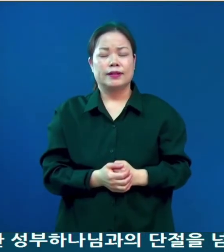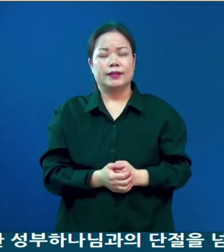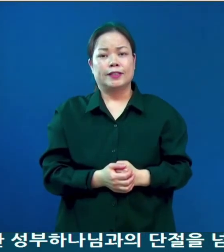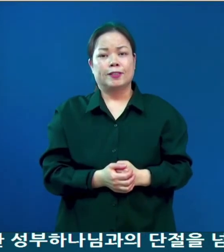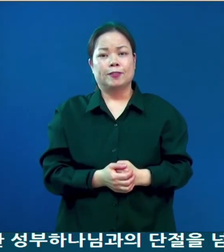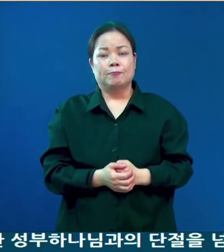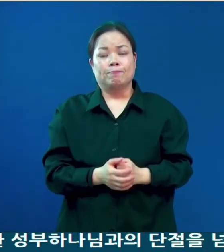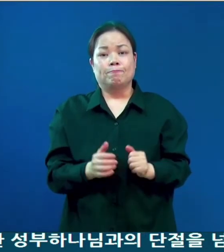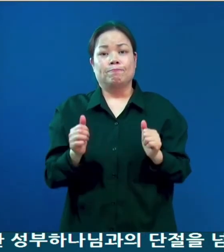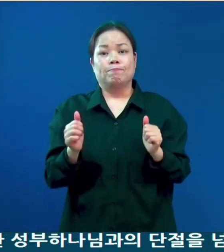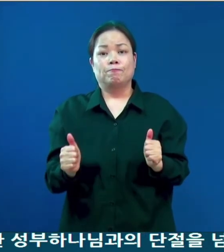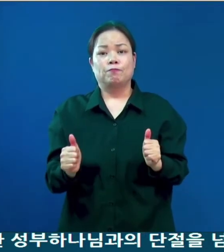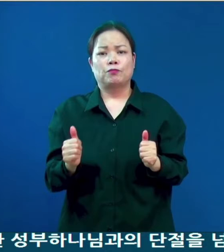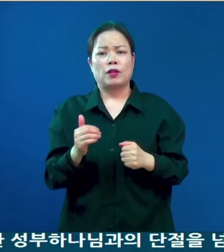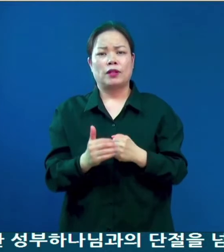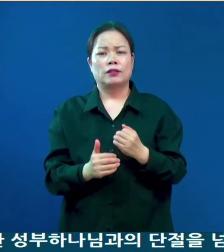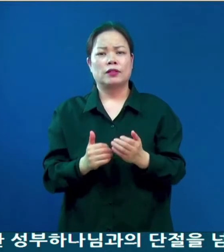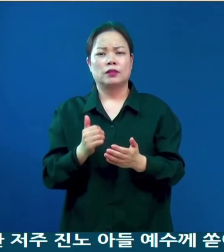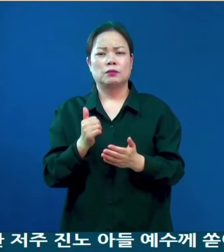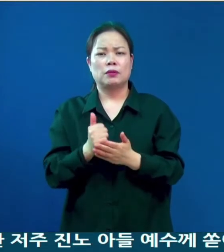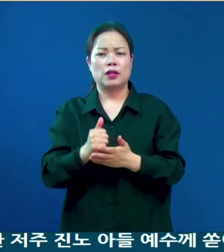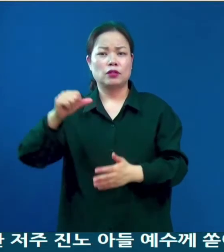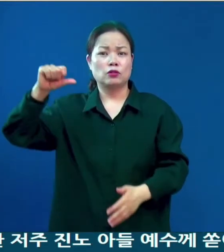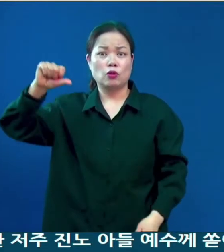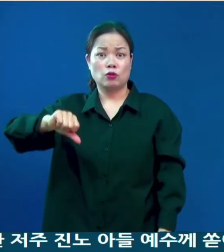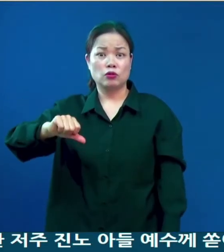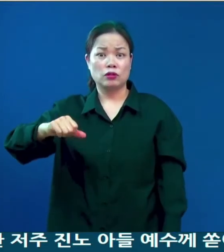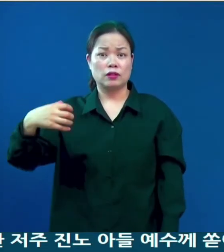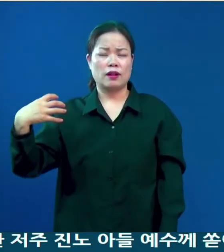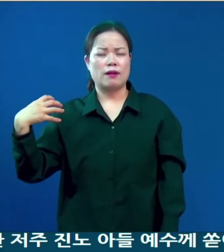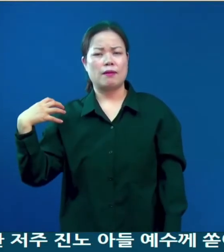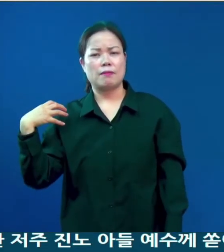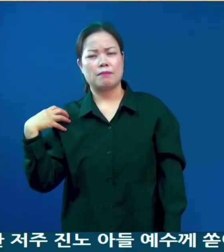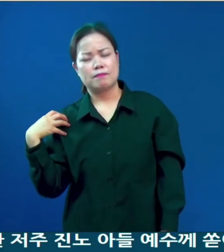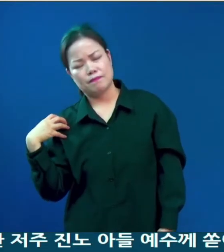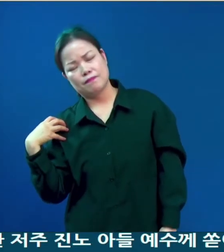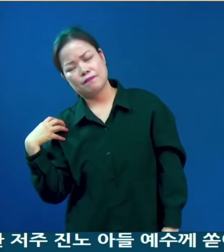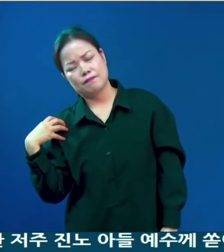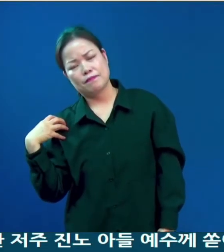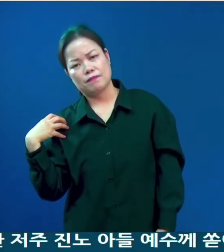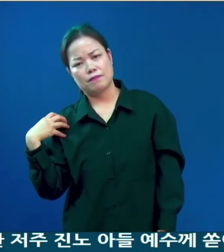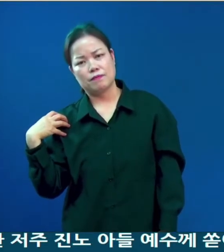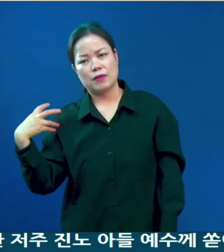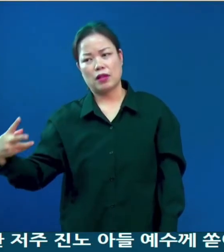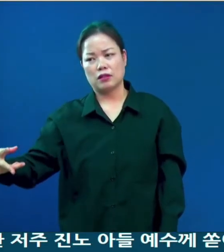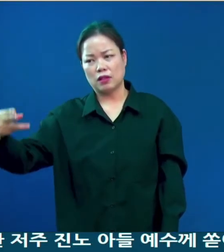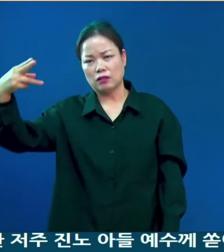여러분 그 심판, 그 하나님의 진노, 그 저주를 다 감당하셨어야 되는 거죠. 단절을 넘어서